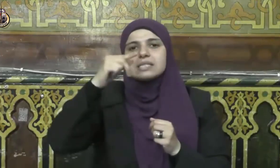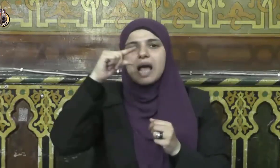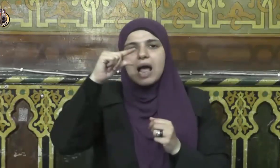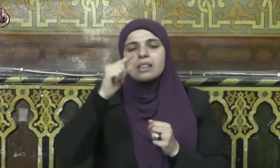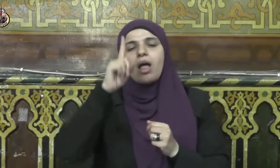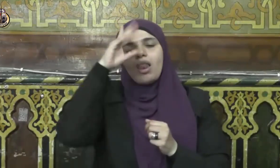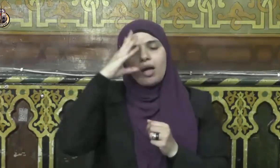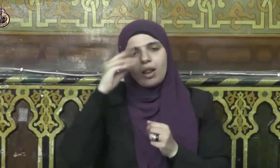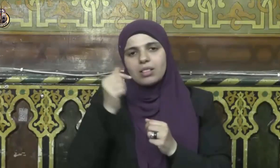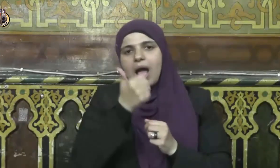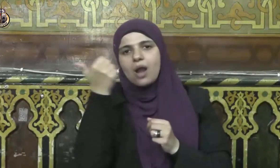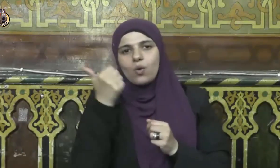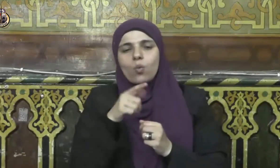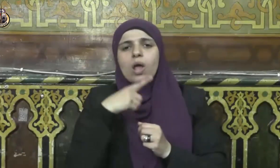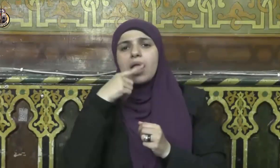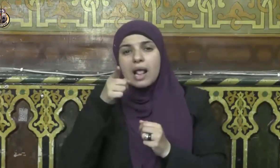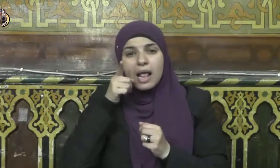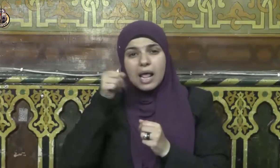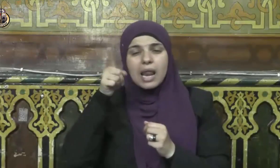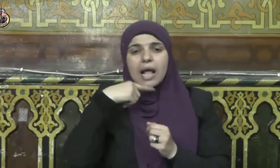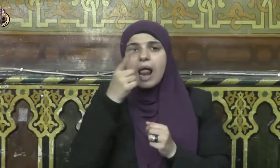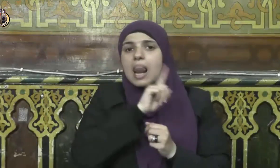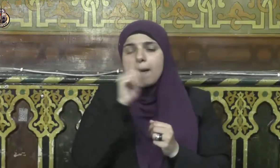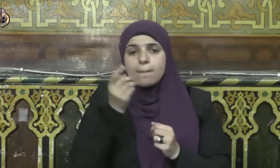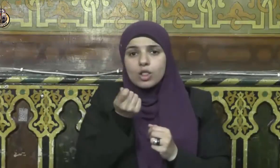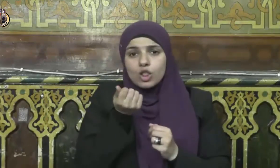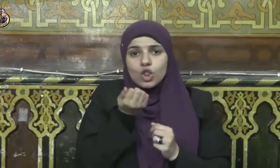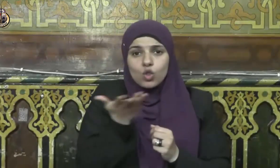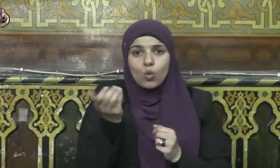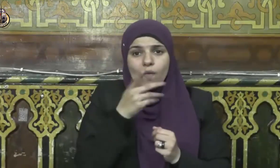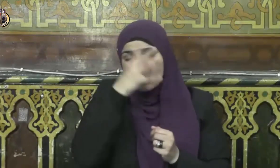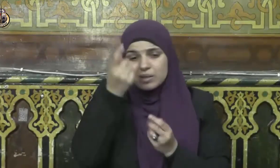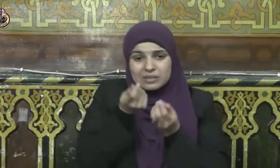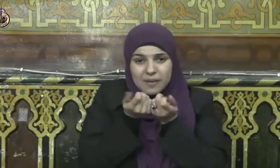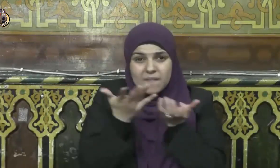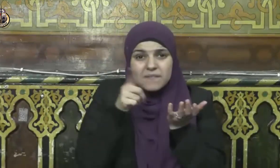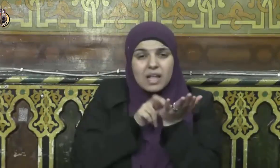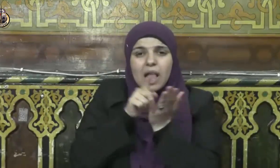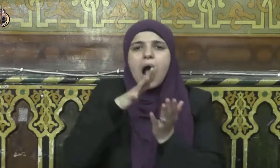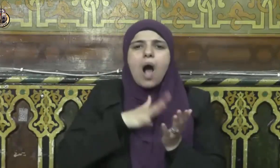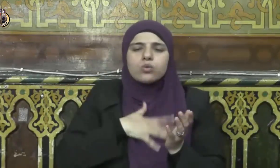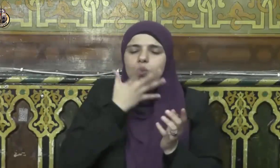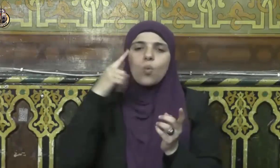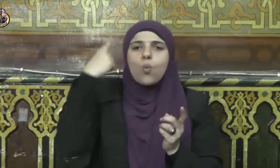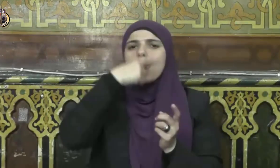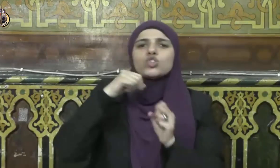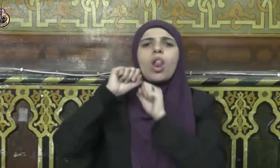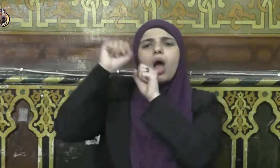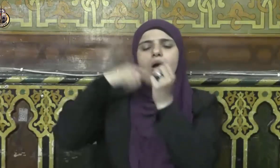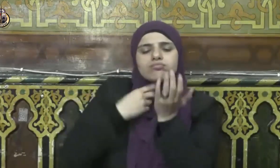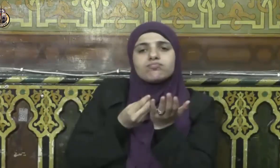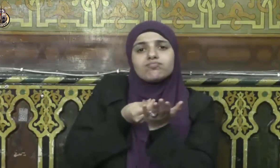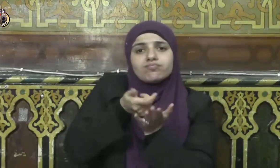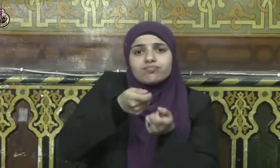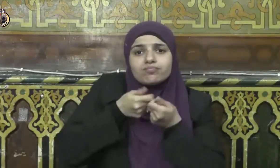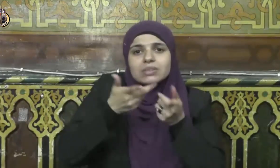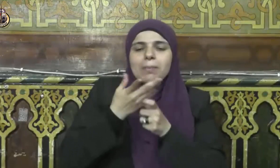وقاص رضي الله عنه: إنك لن تنفق نفقة تبتغي بها وجه الله